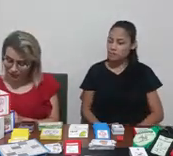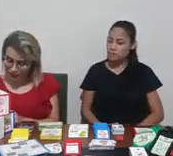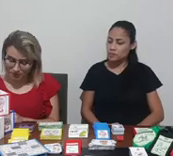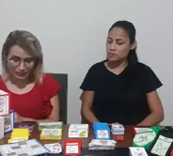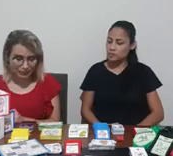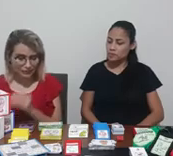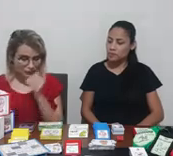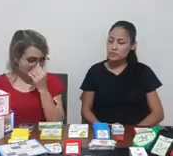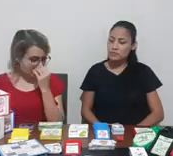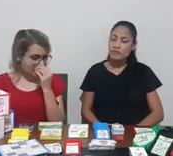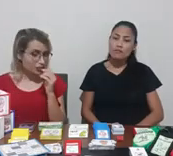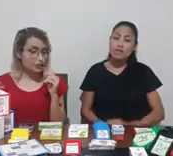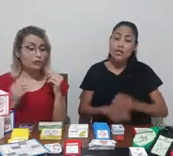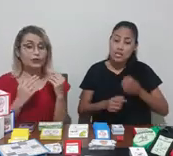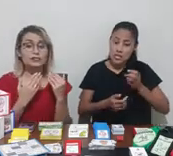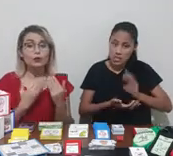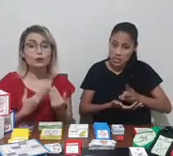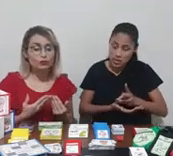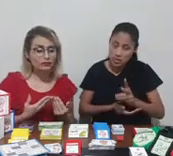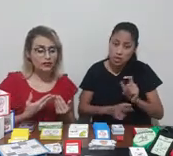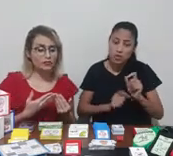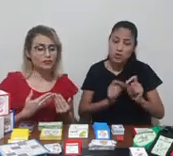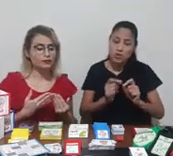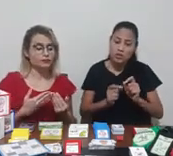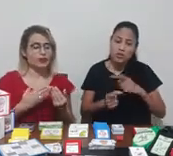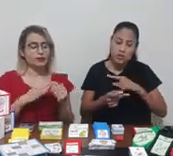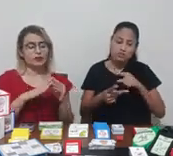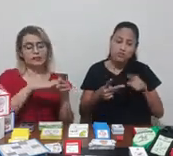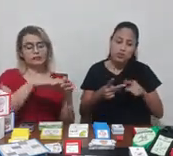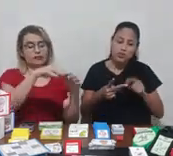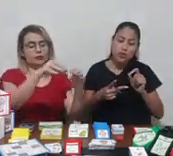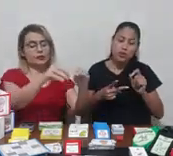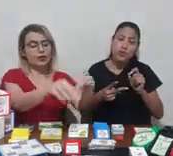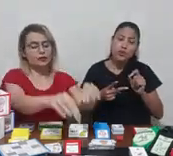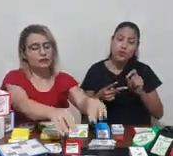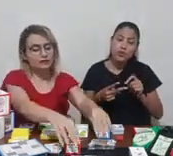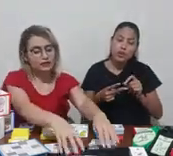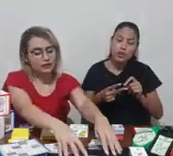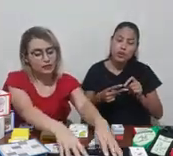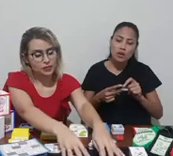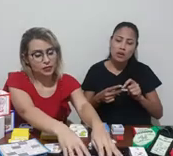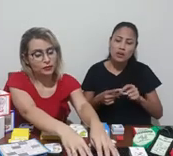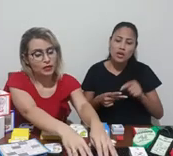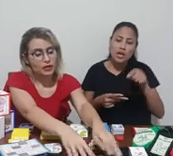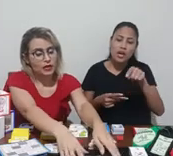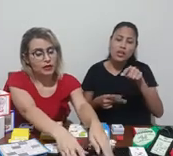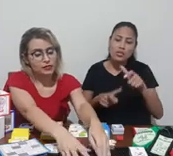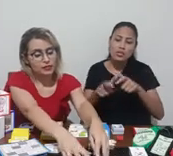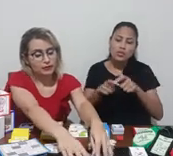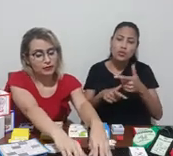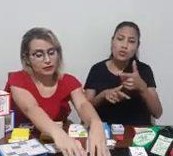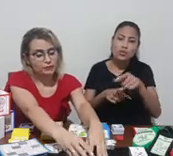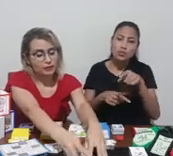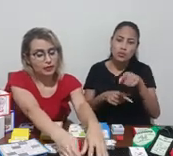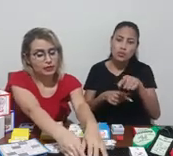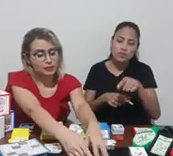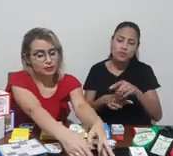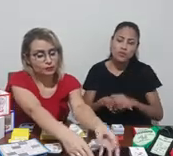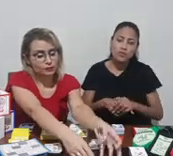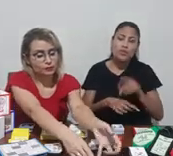Nessa mesma linha, a gente tem uma segunda versão, que é essa versão que está aqui na frente, certo? Essa daqui